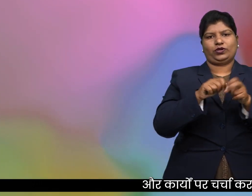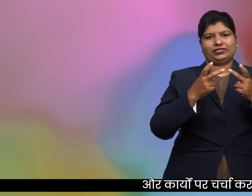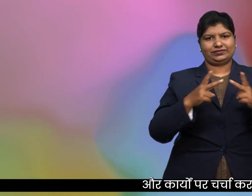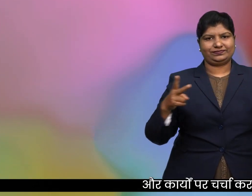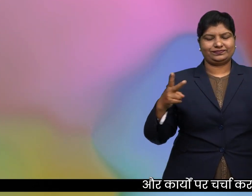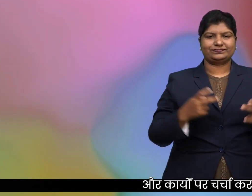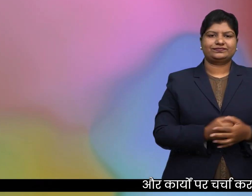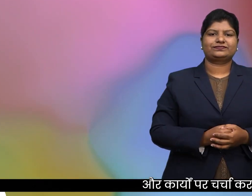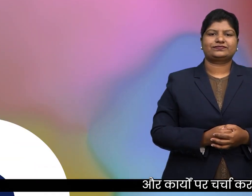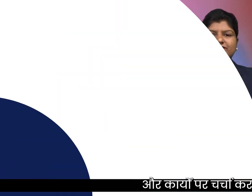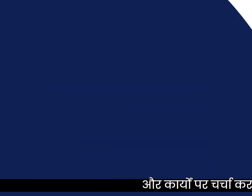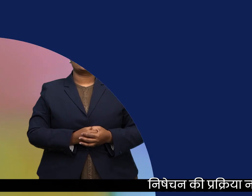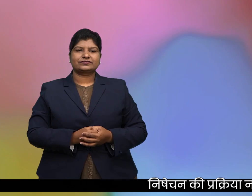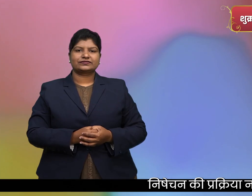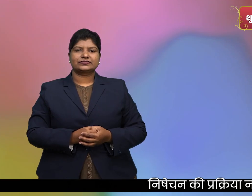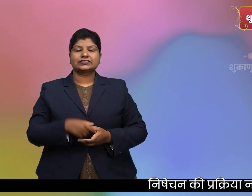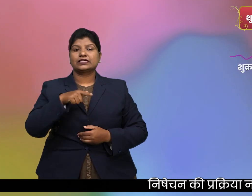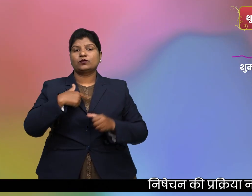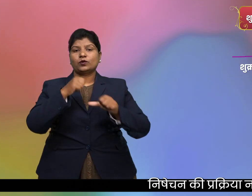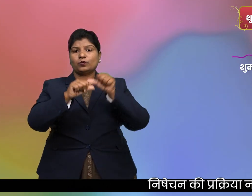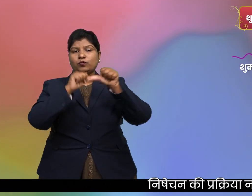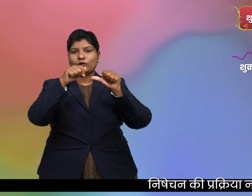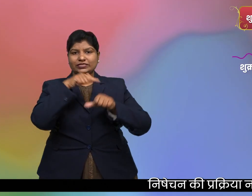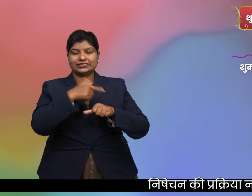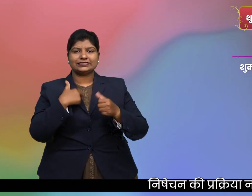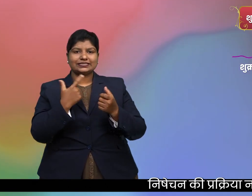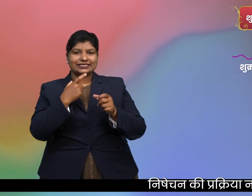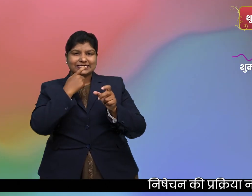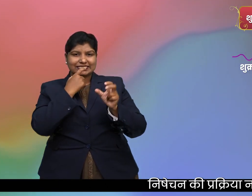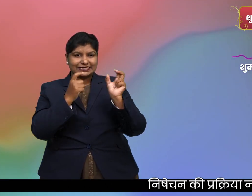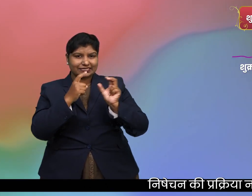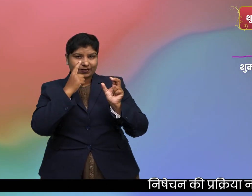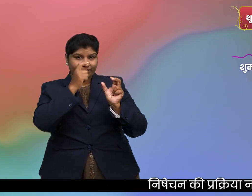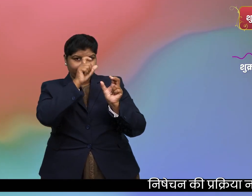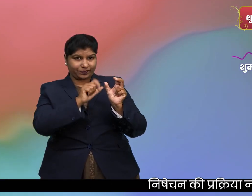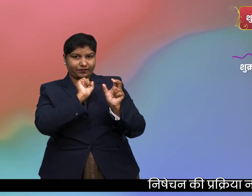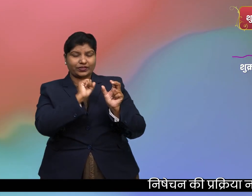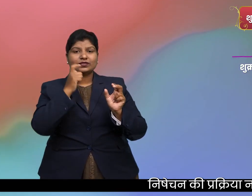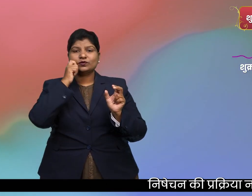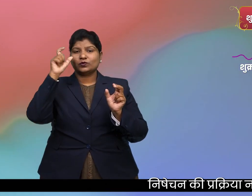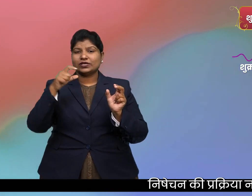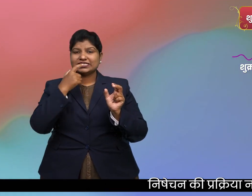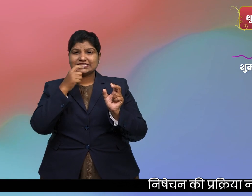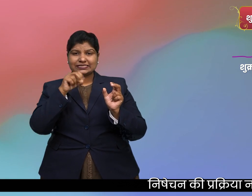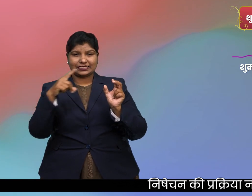कर चुके हैं। निषेचन की प्रक्रिया नर